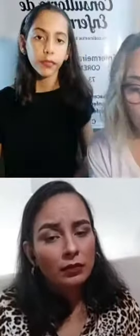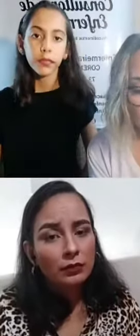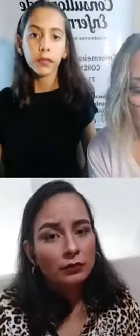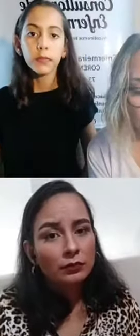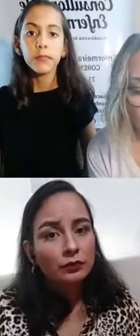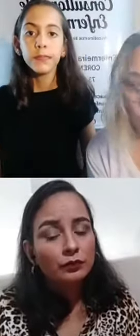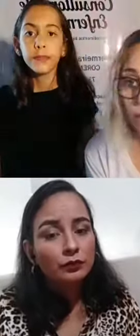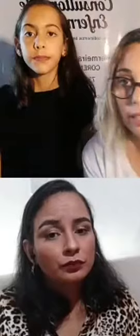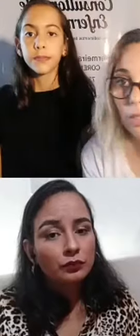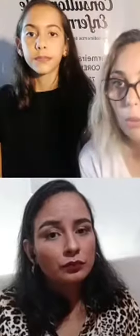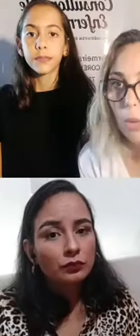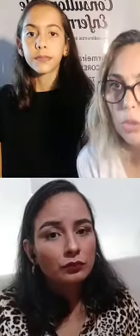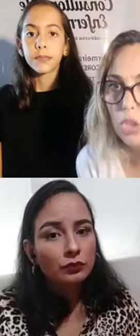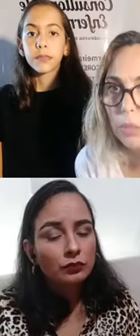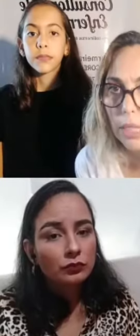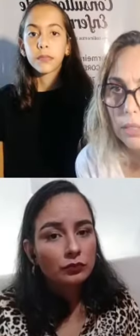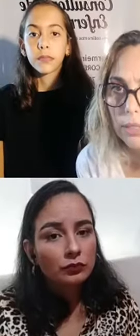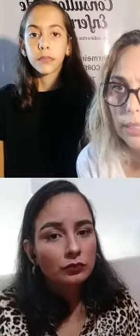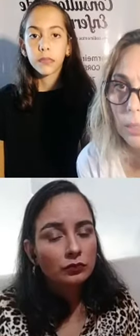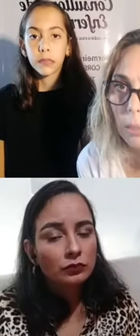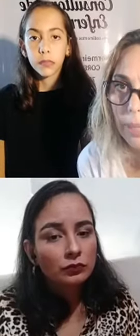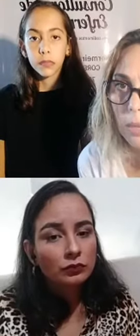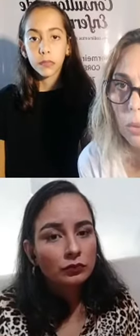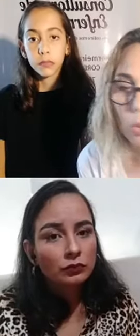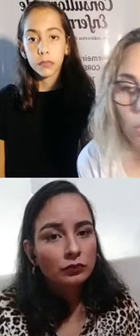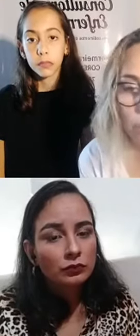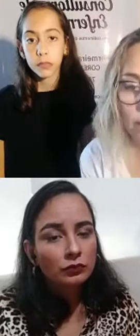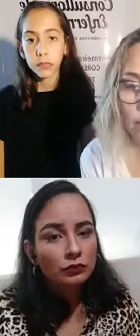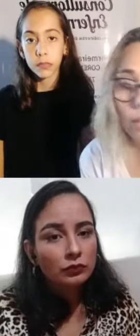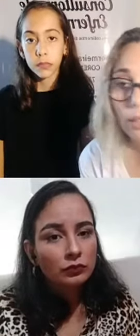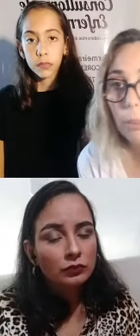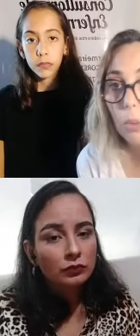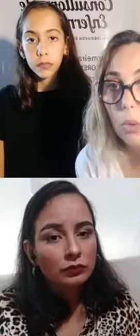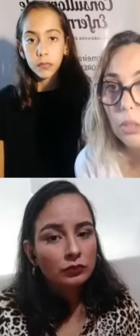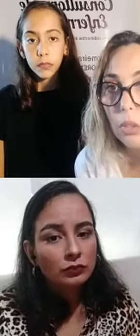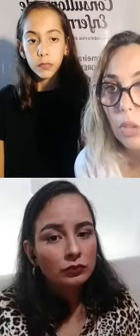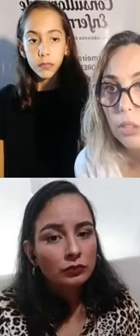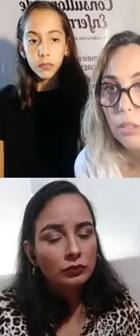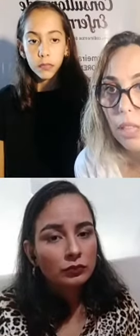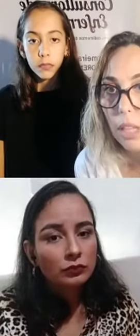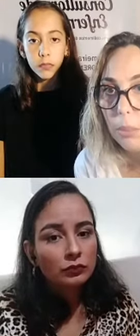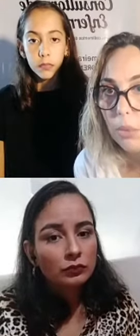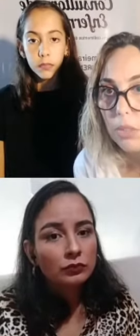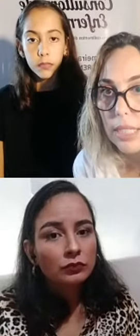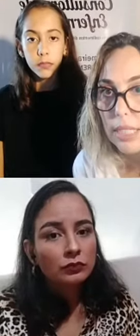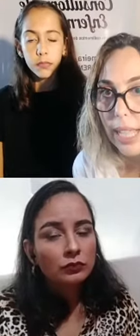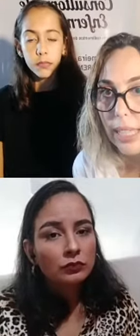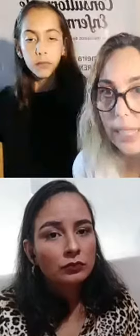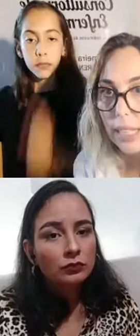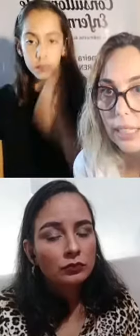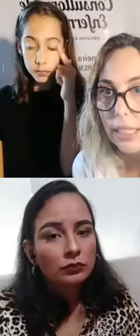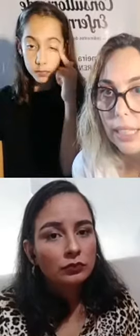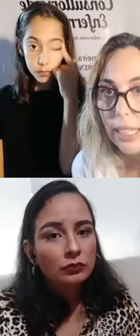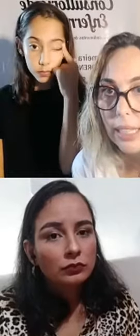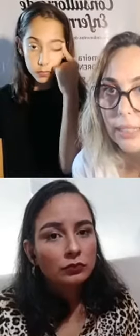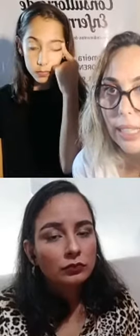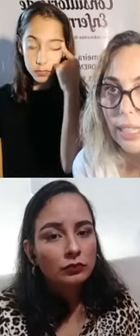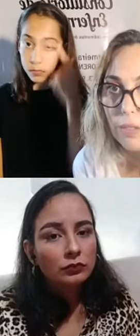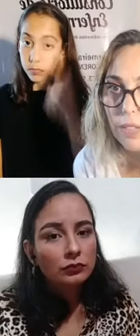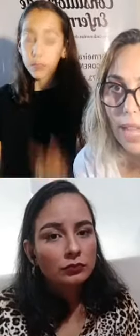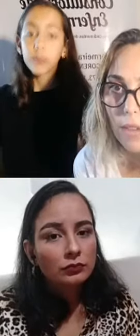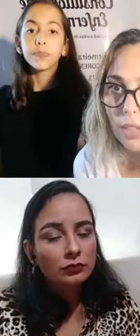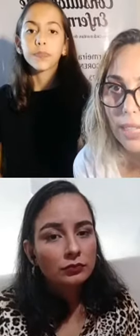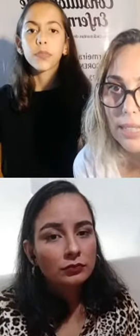Exatamente. Vou ler aqui uma última, não sei se é uma pergunta ou um comentário, até por conta do nosso tempo. Célia,